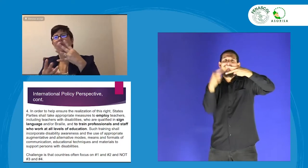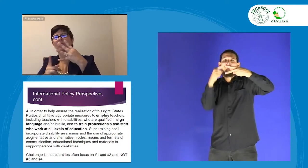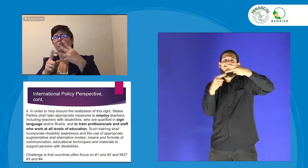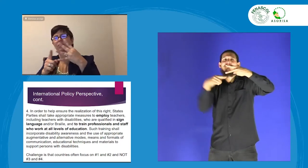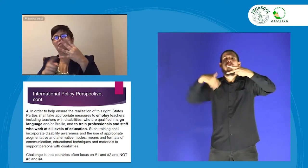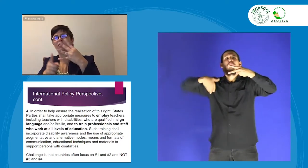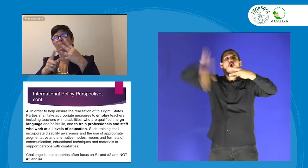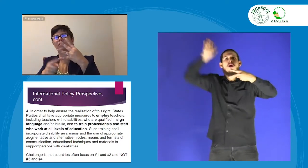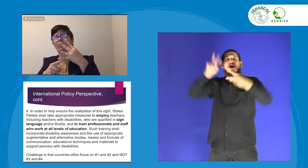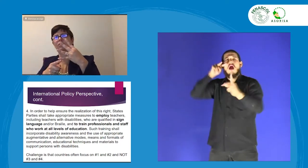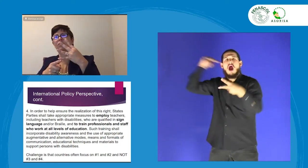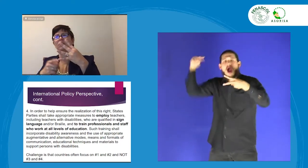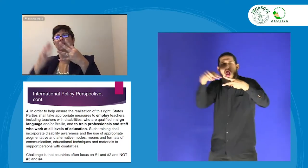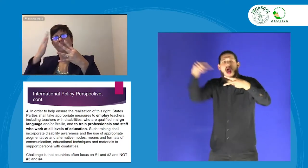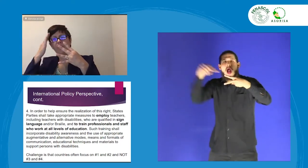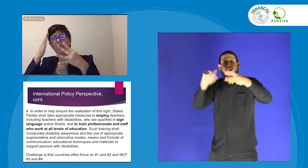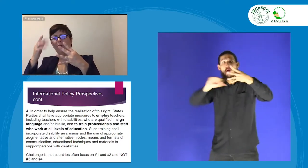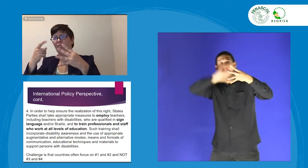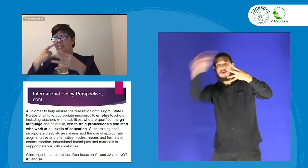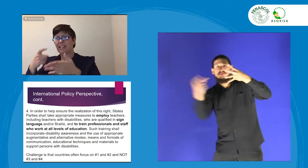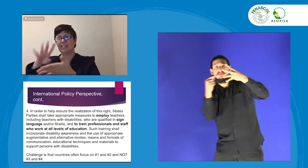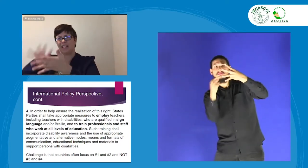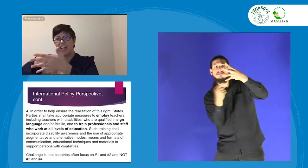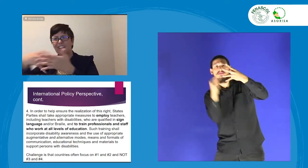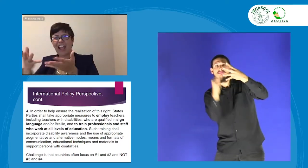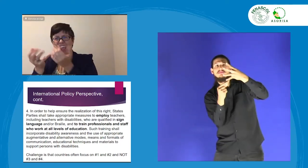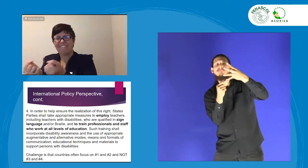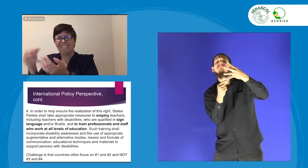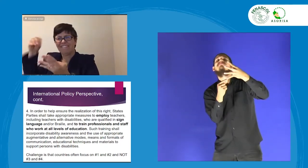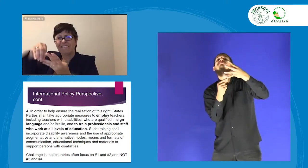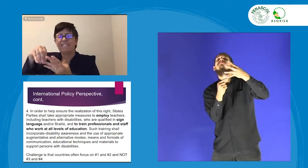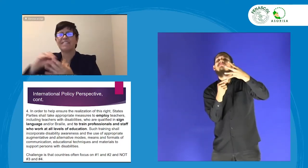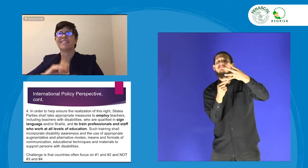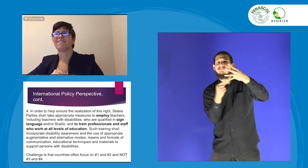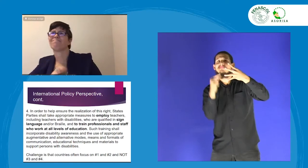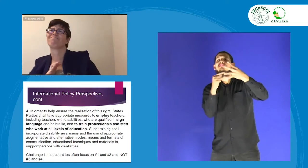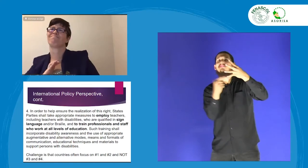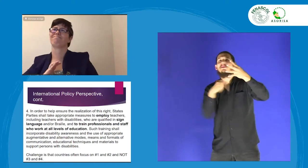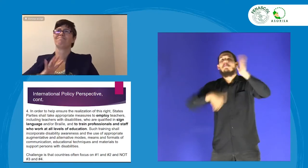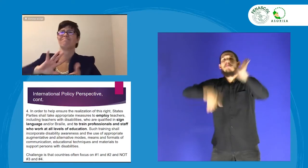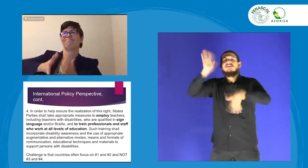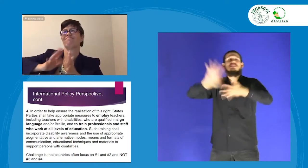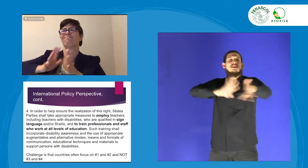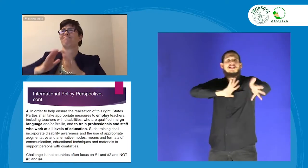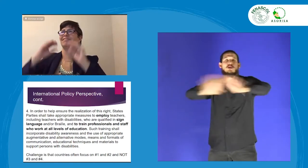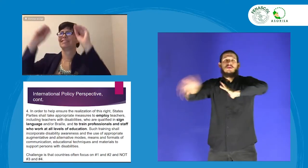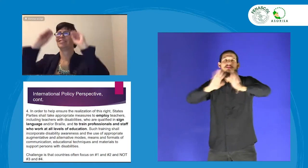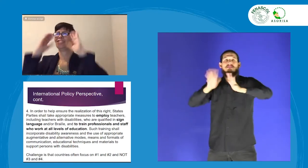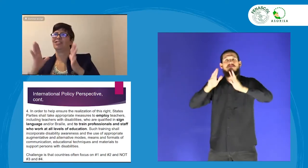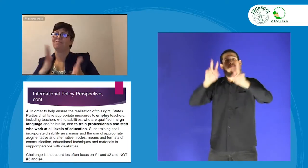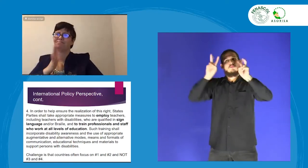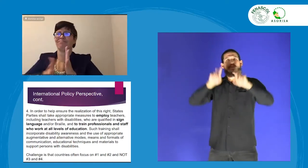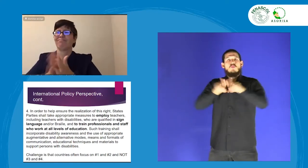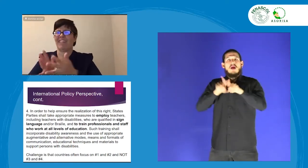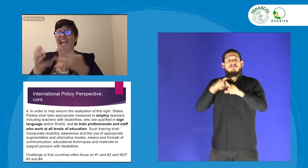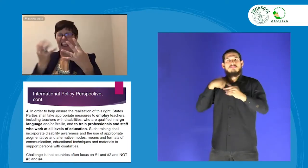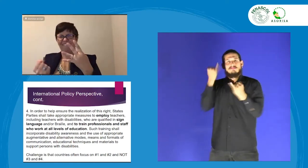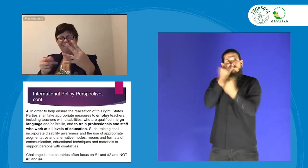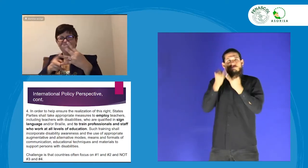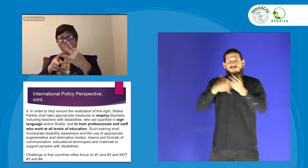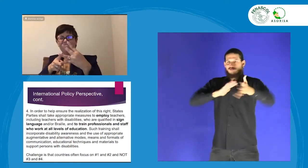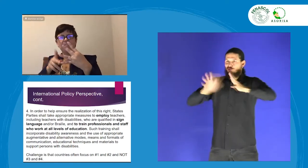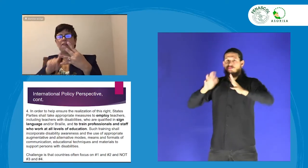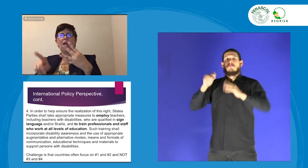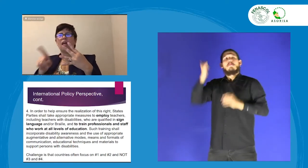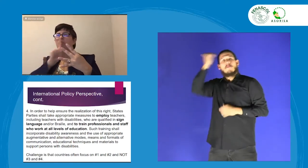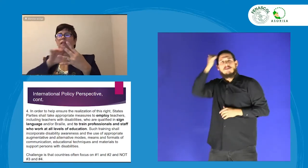iniciales, pero no han visto en gran manera lo que tiene que ver con el tercero y cuarto, que tiene que ver pues justamente con el desarrollo